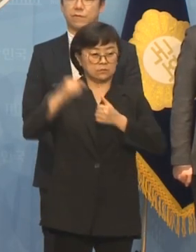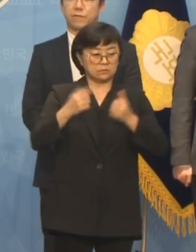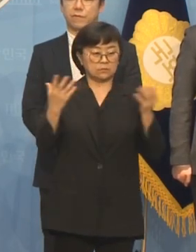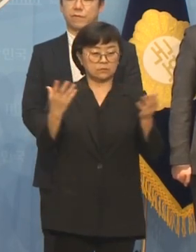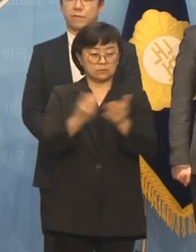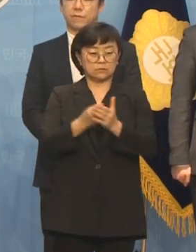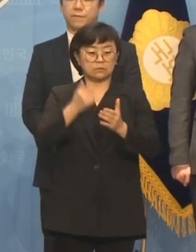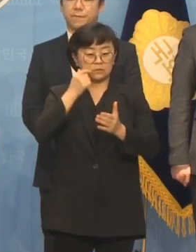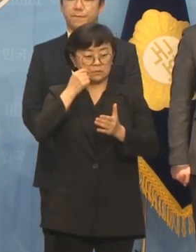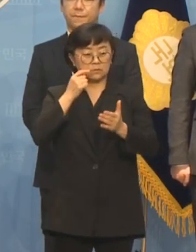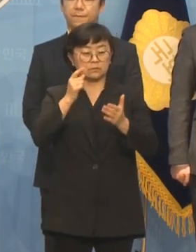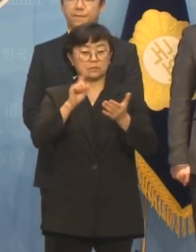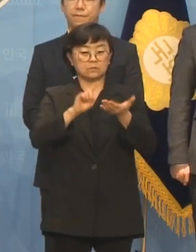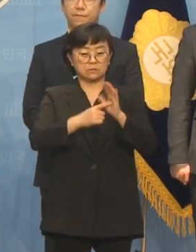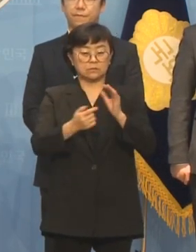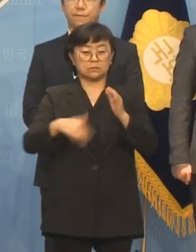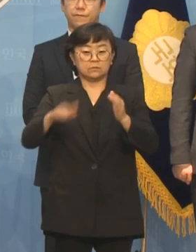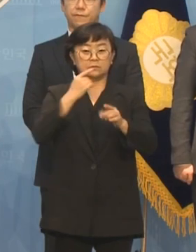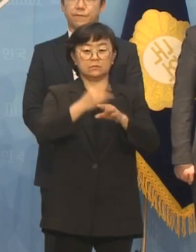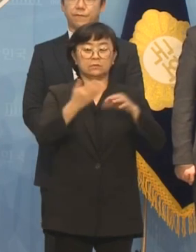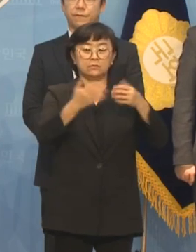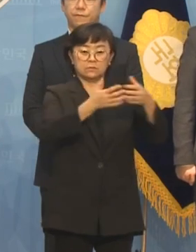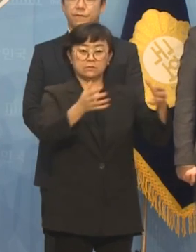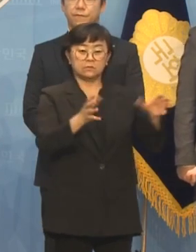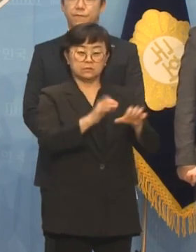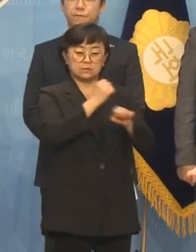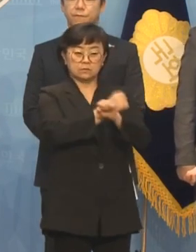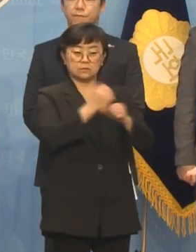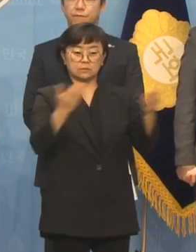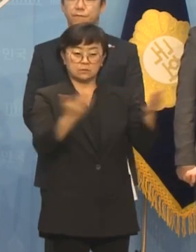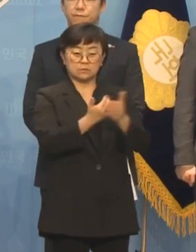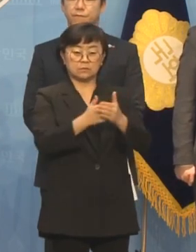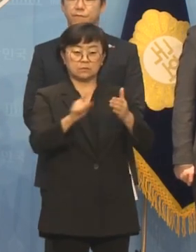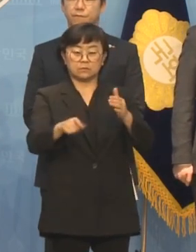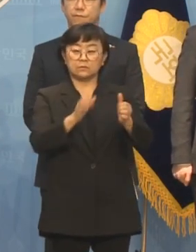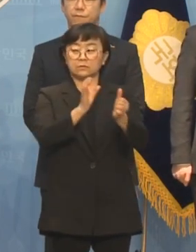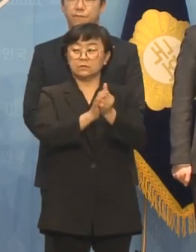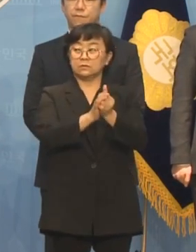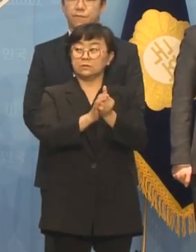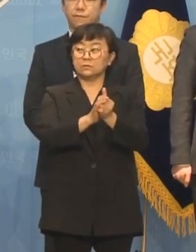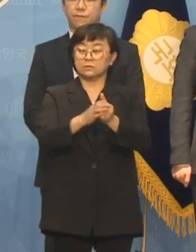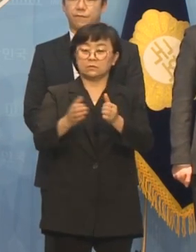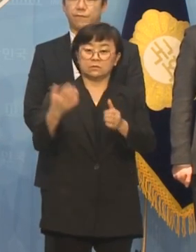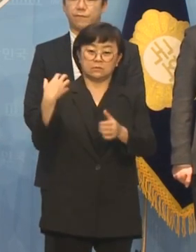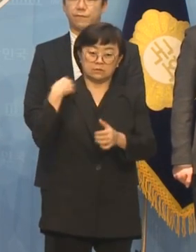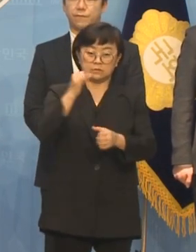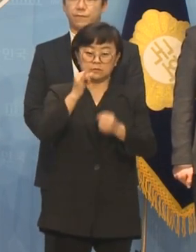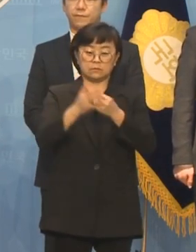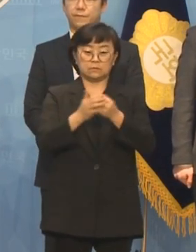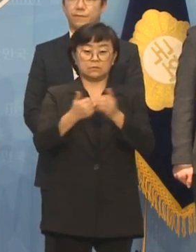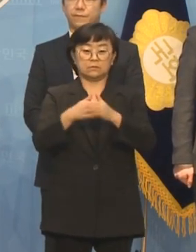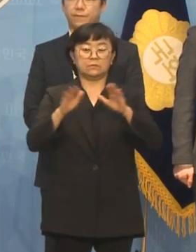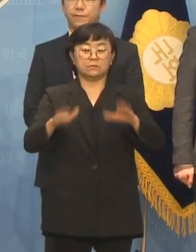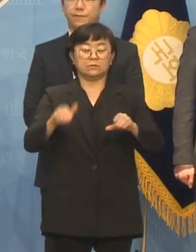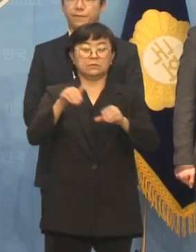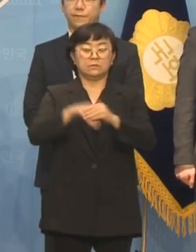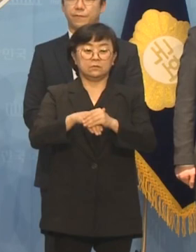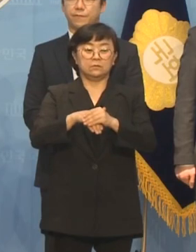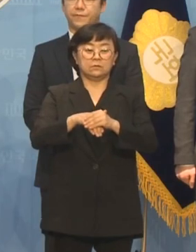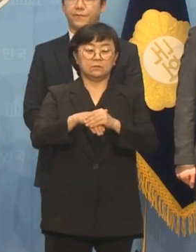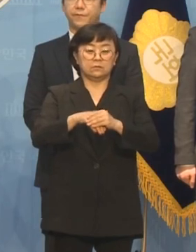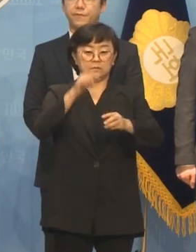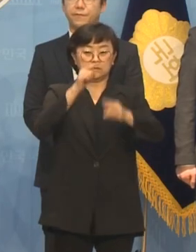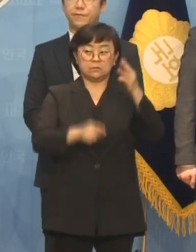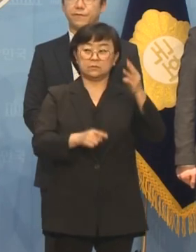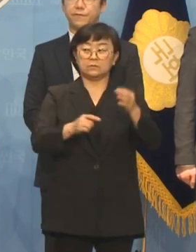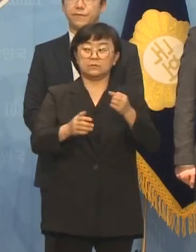담아내지 못했던 우리 더불어민주당이 해야 할 최소한의 역할과 책임이며 이번 총선을